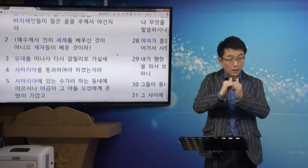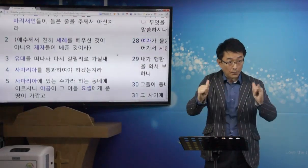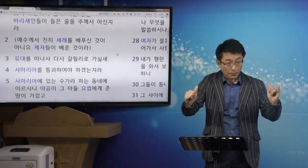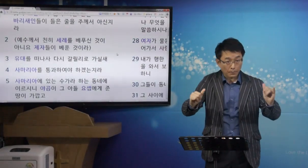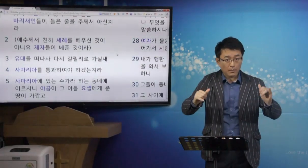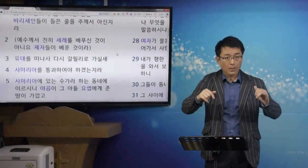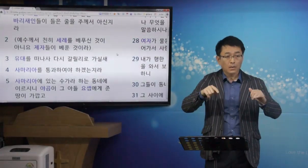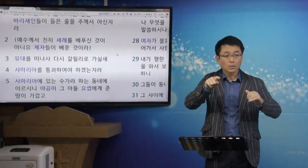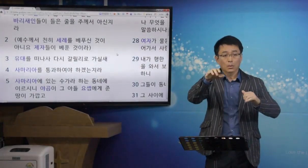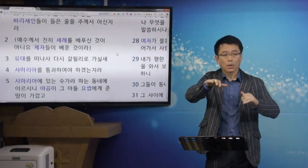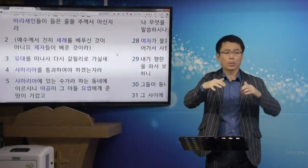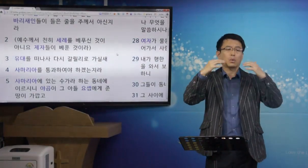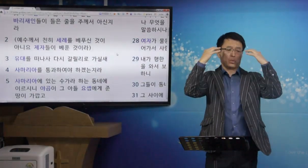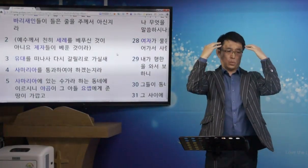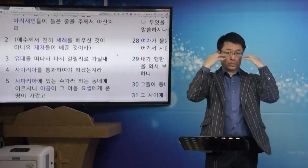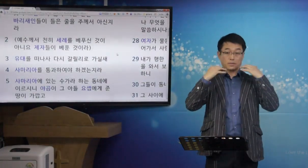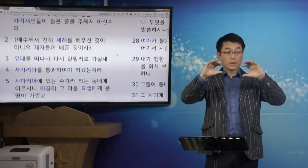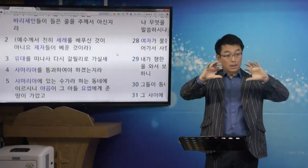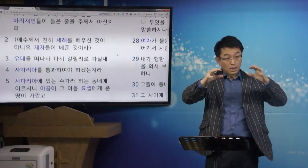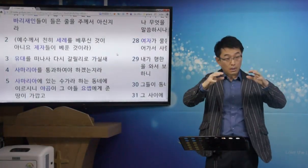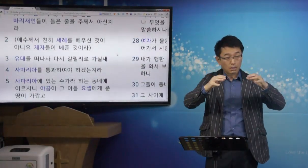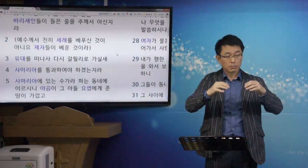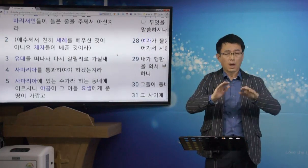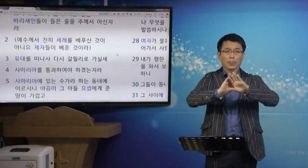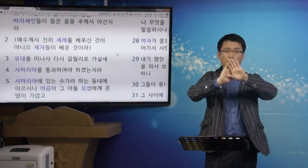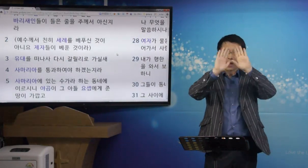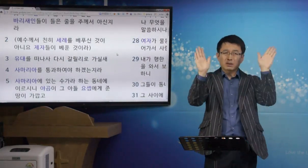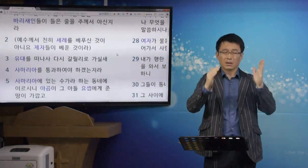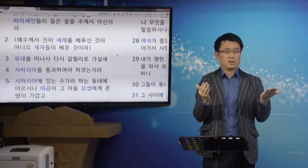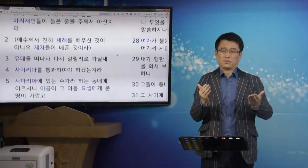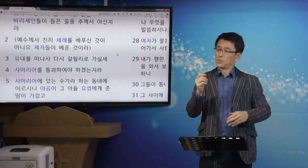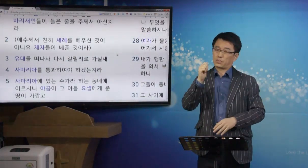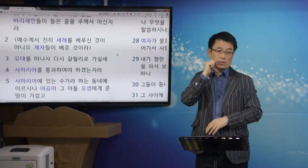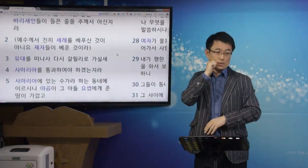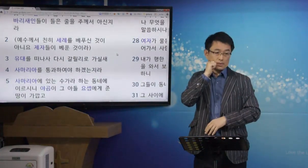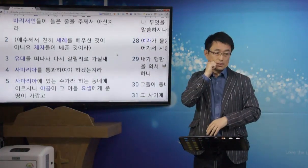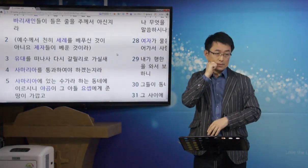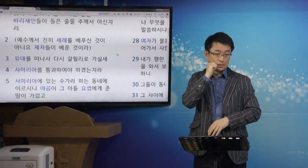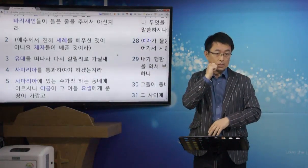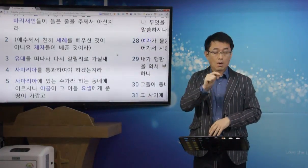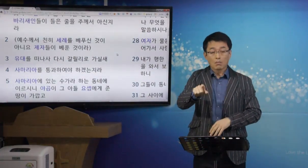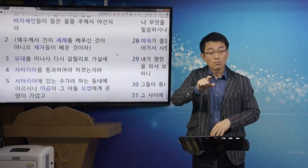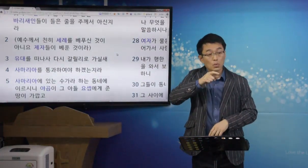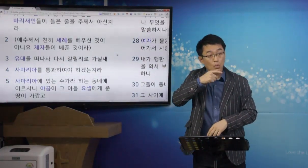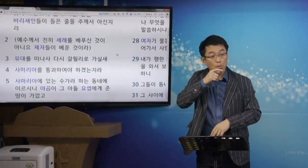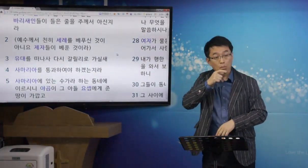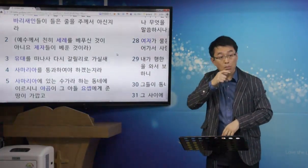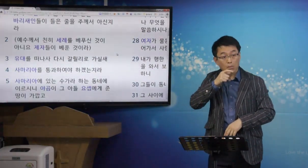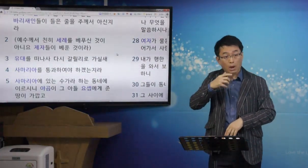팔레스타인 사람들은 아주 더운 나라죠. 그렇기 때문에 낮에 일을 하지 못합니다.